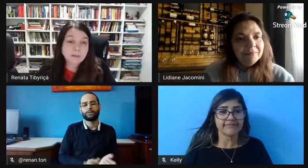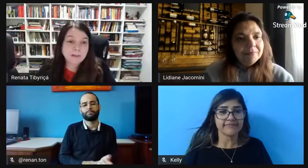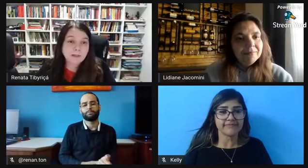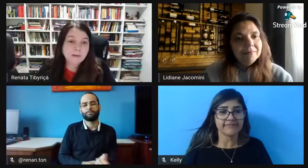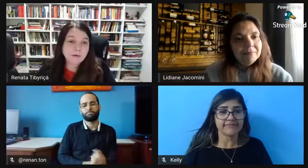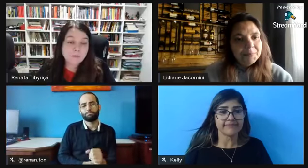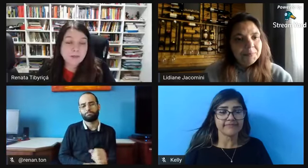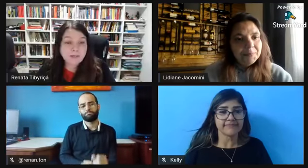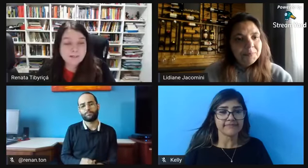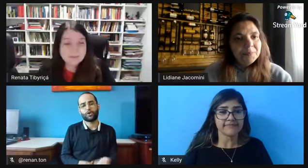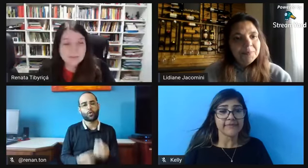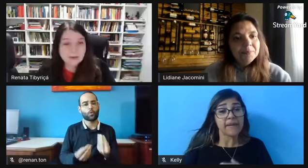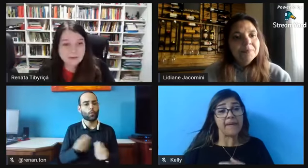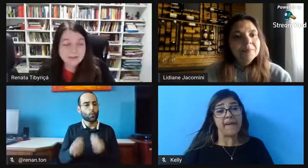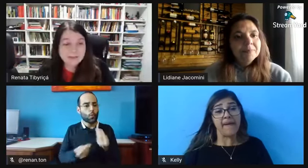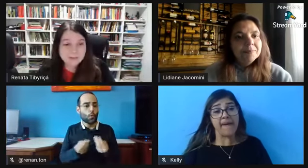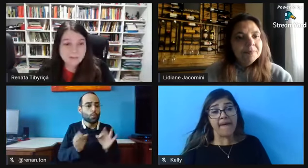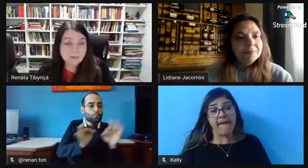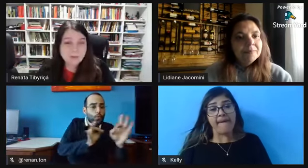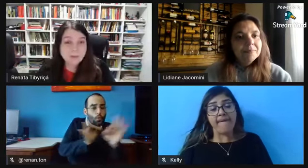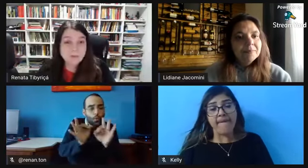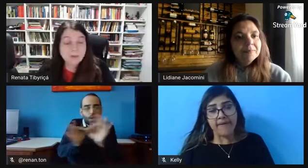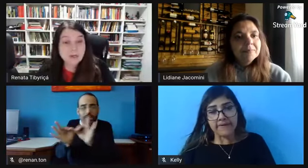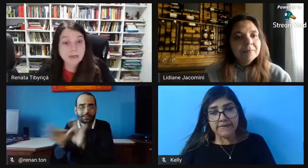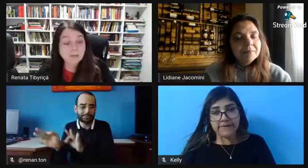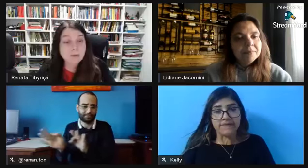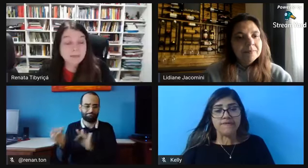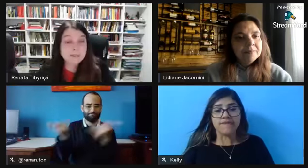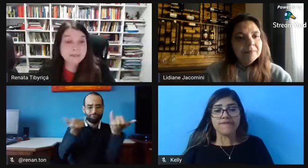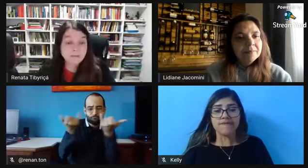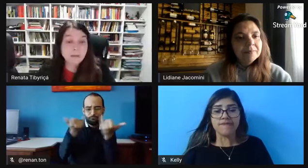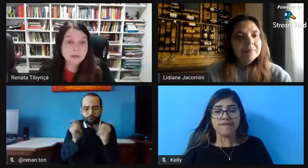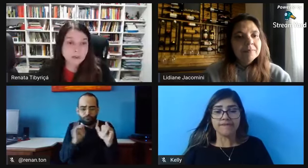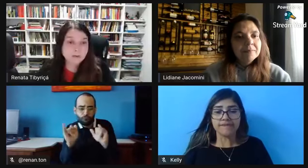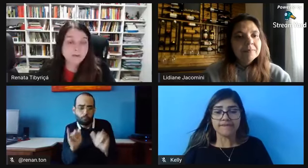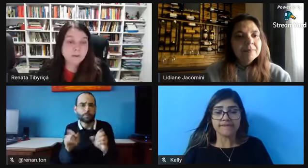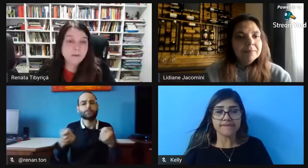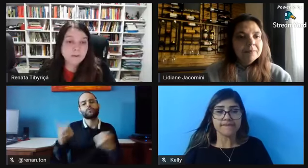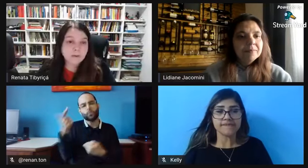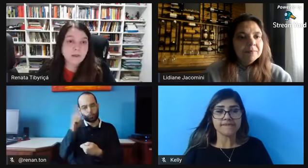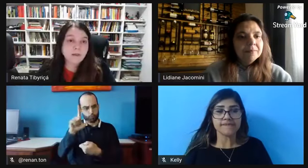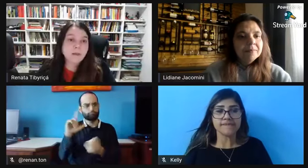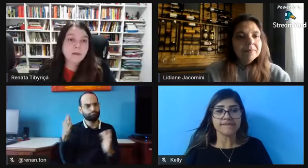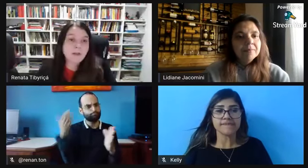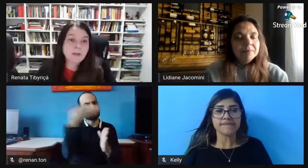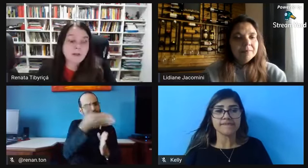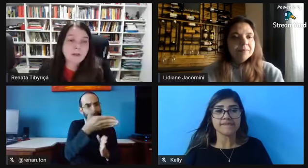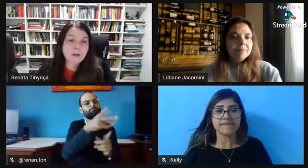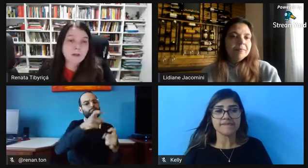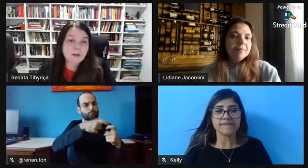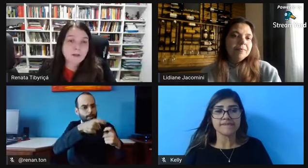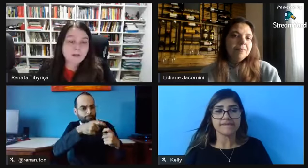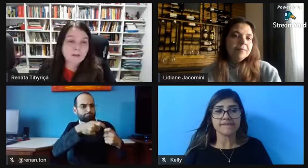como tentaria organizar essas informações para chegar numa perícia médica, né?